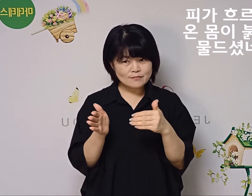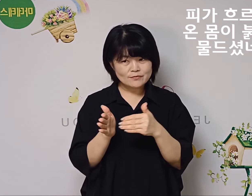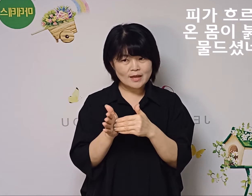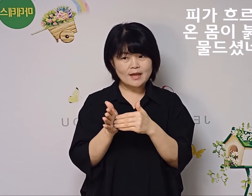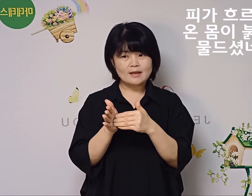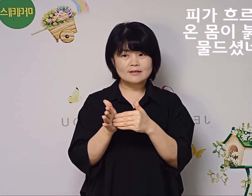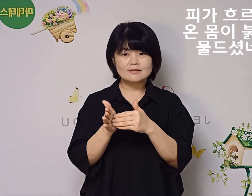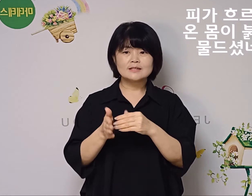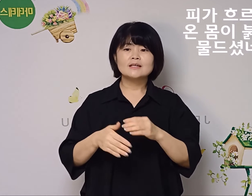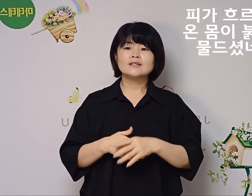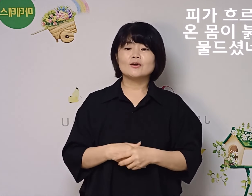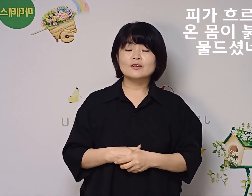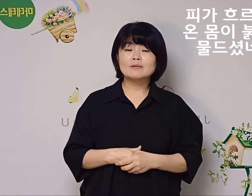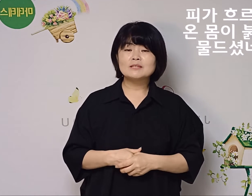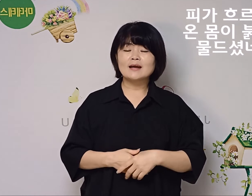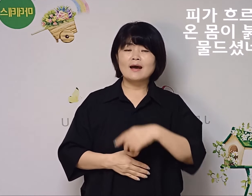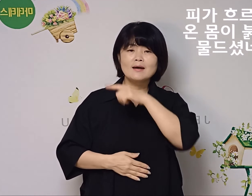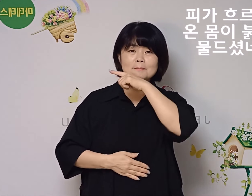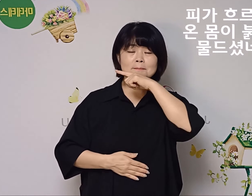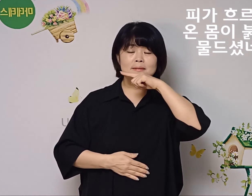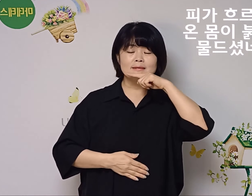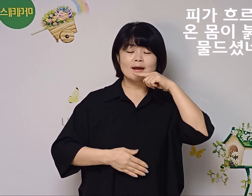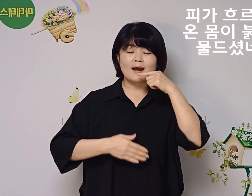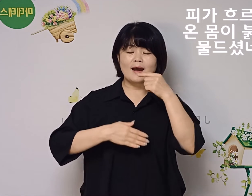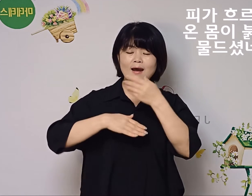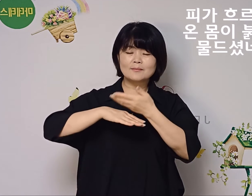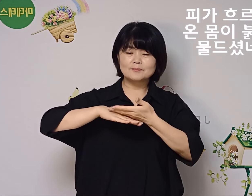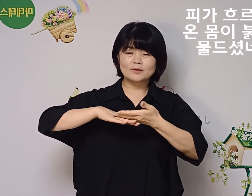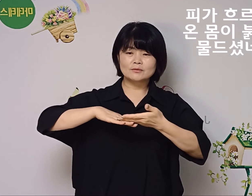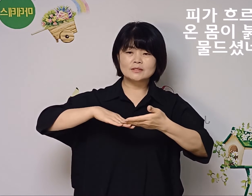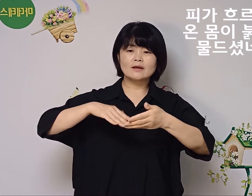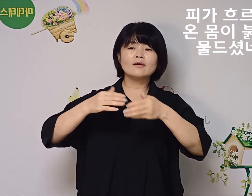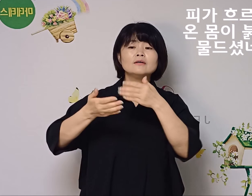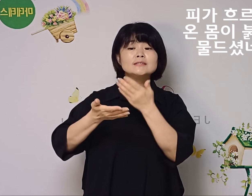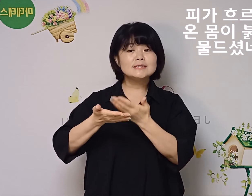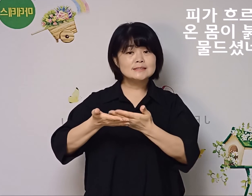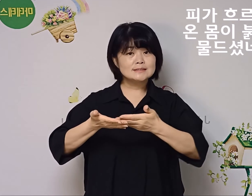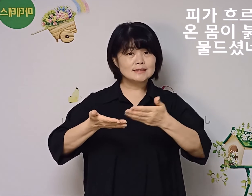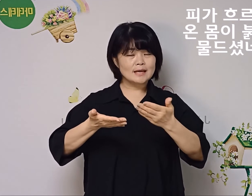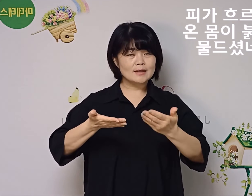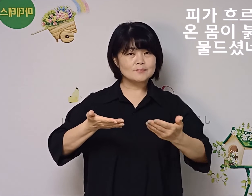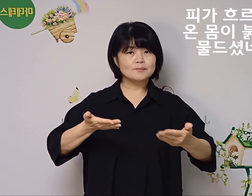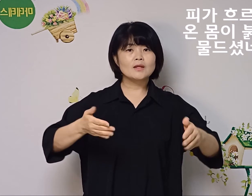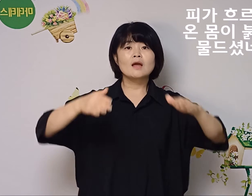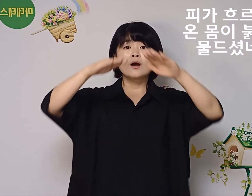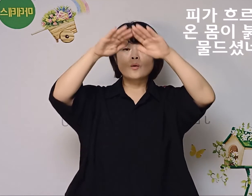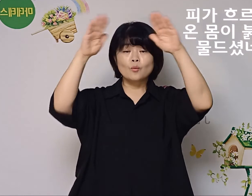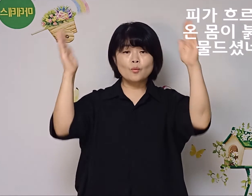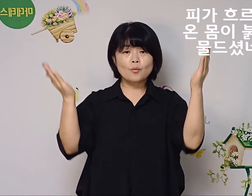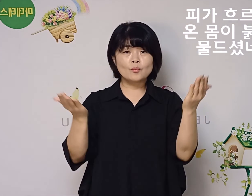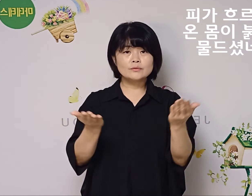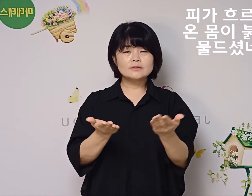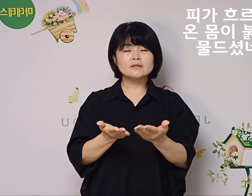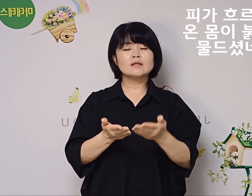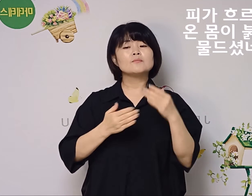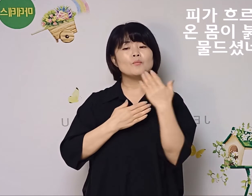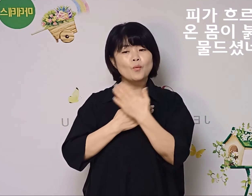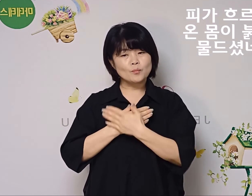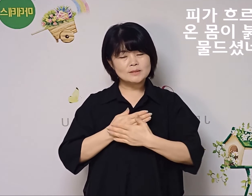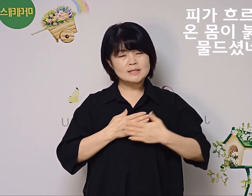물드셨네. 연결합니다. 피가 어떻게 해요? 흐르네. 온